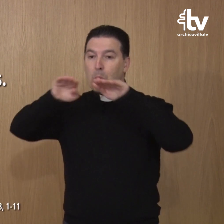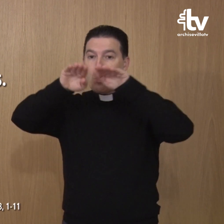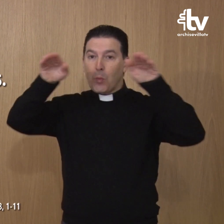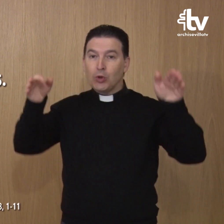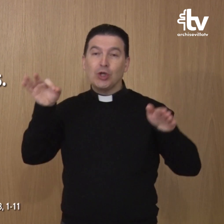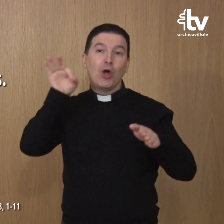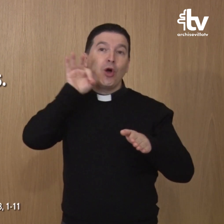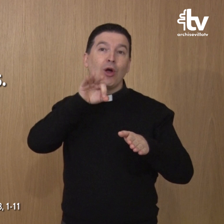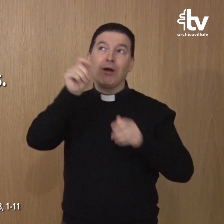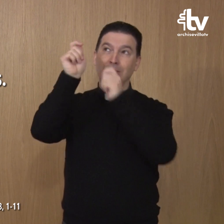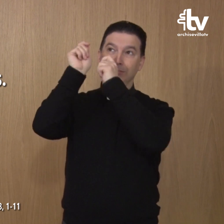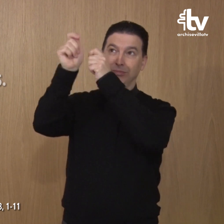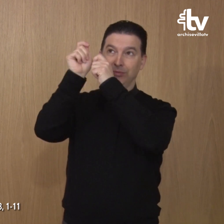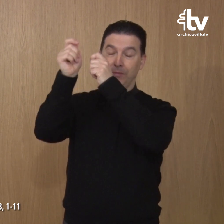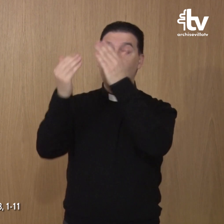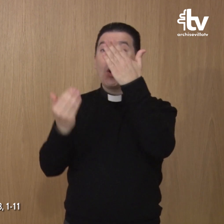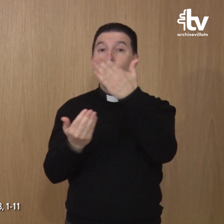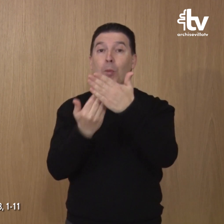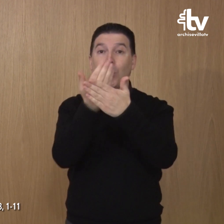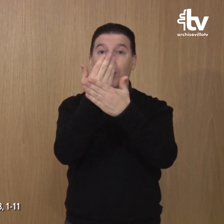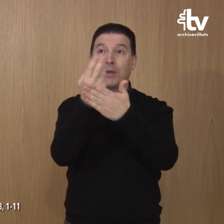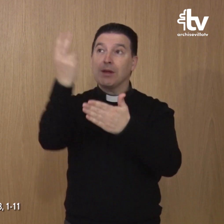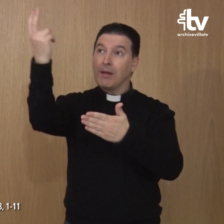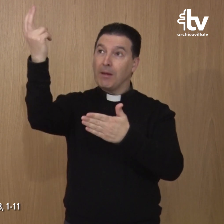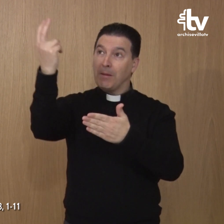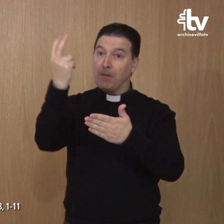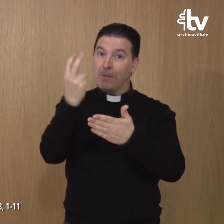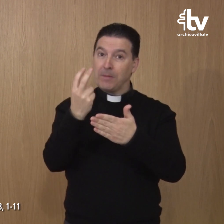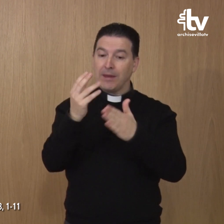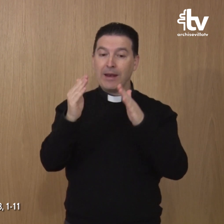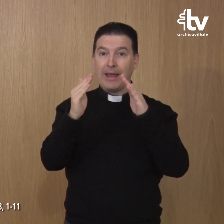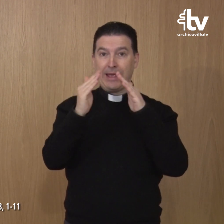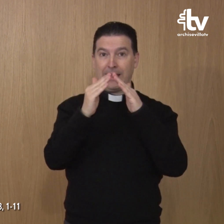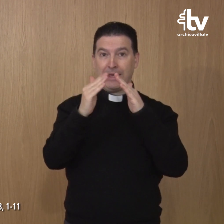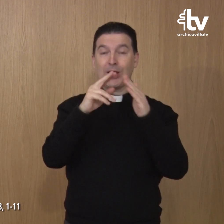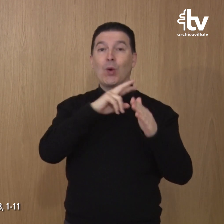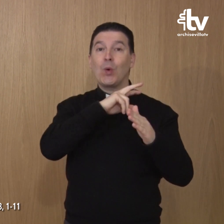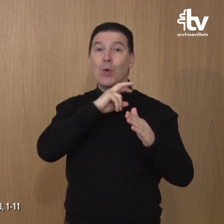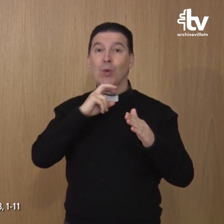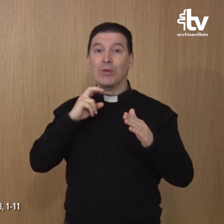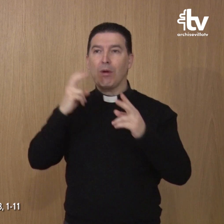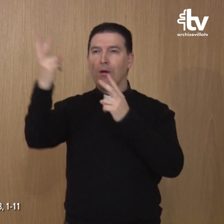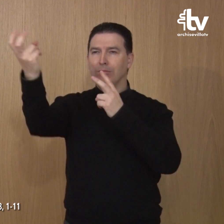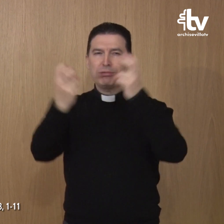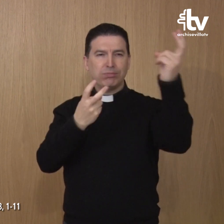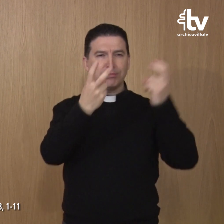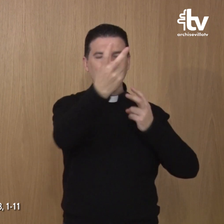al monte de los olivos. Al amanecer, se presentó de nuevo en el templo, y todo el pueblo